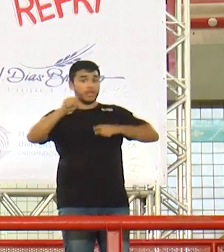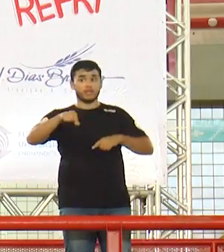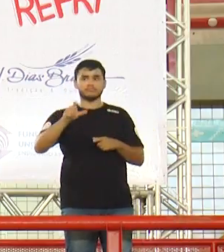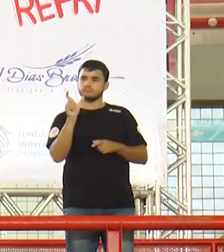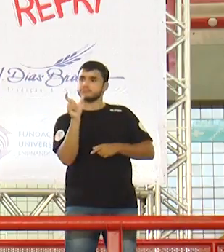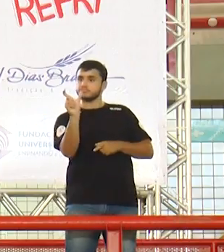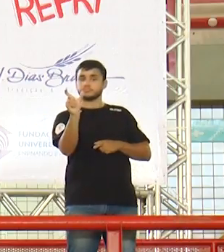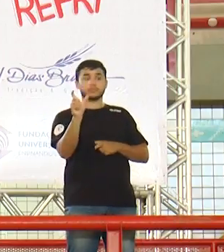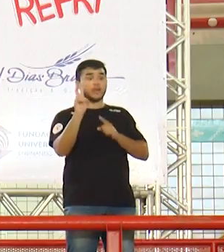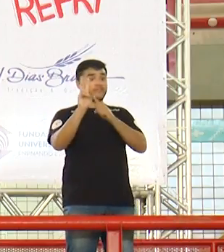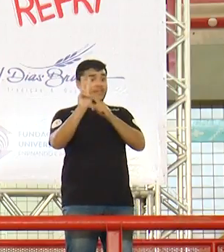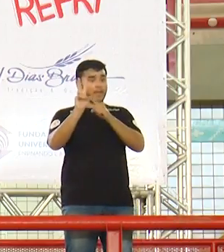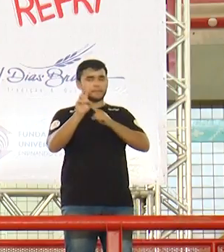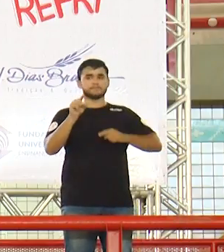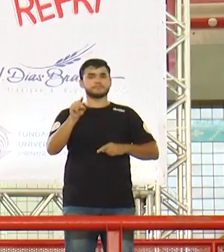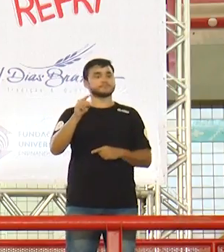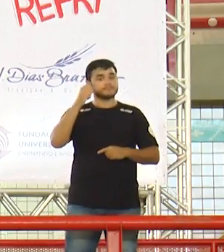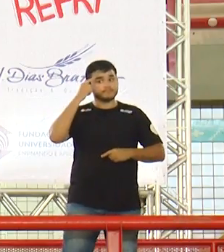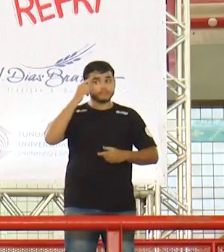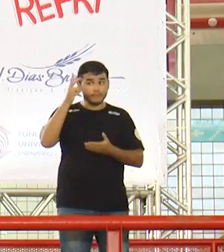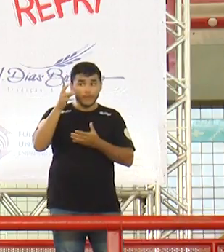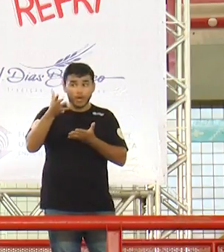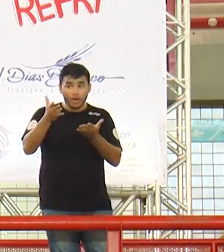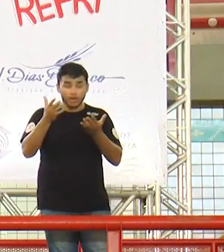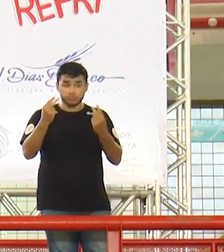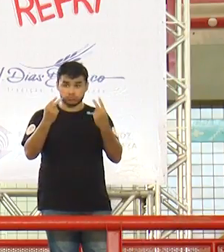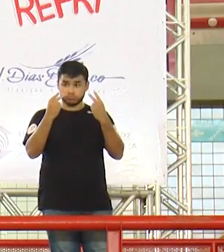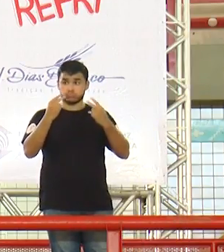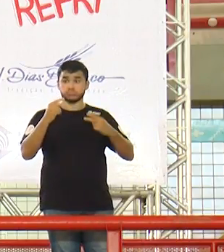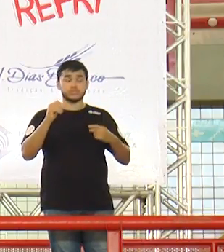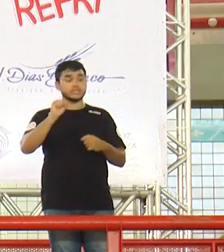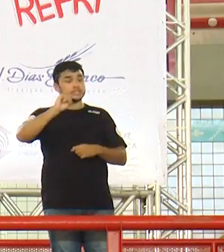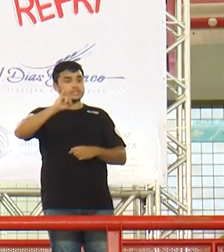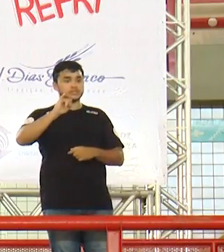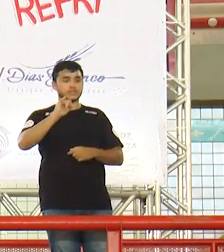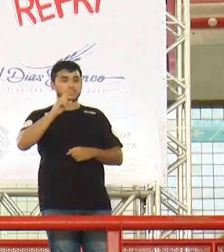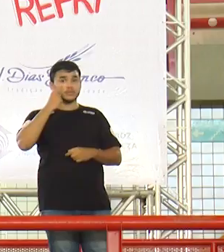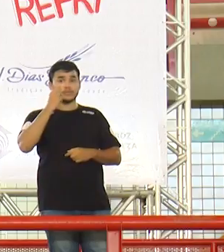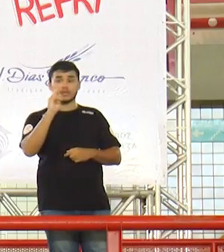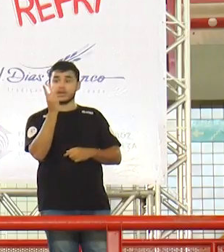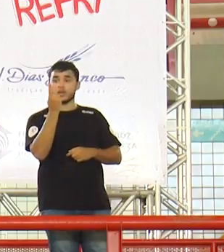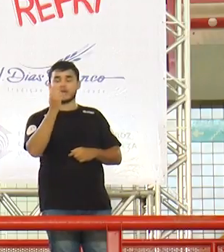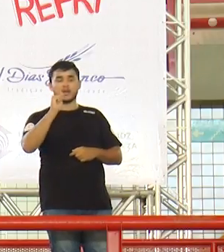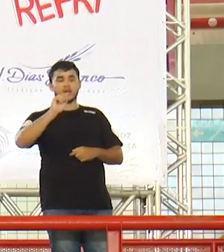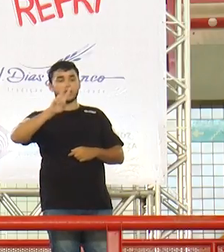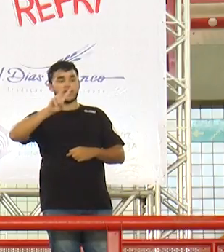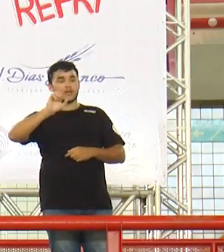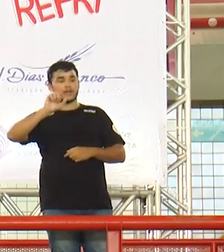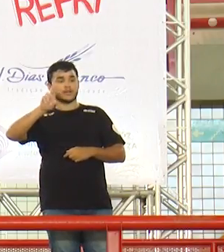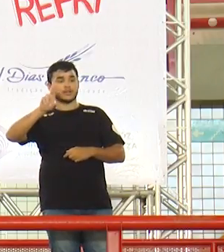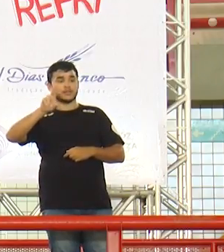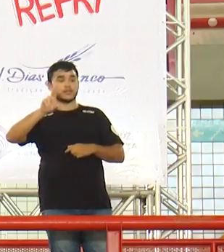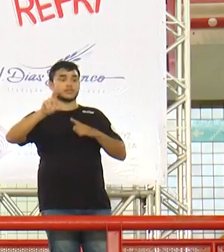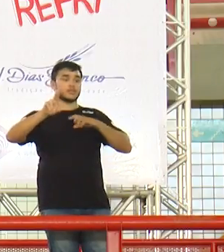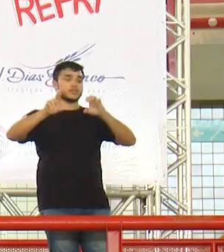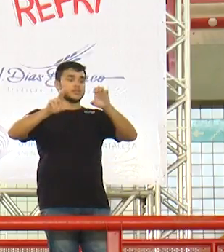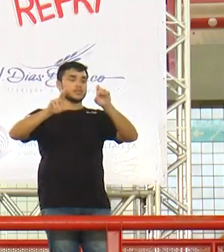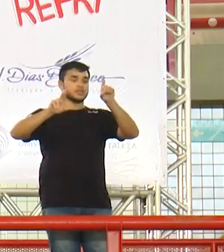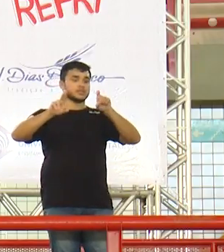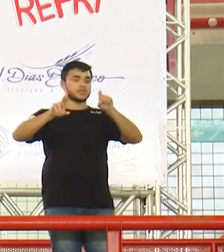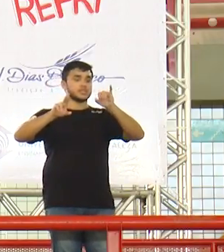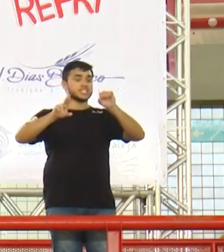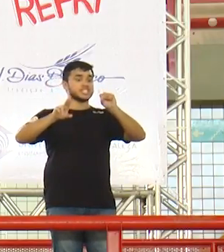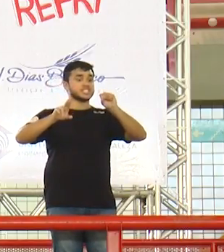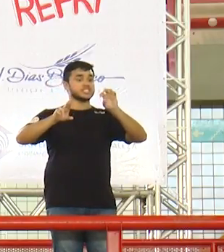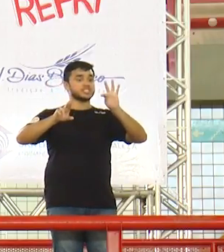verbo haver, não esquece uma coisa. Se der para trocar o verbo haver pelo verbo existir,